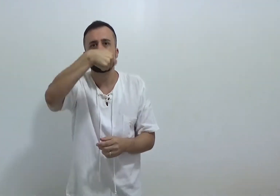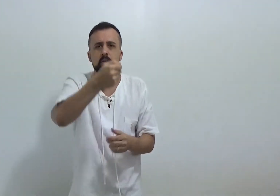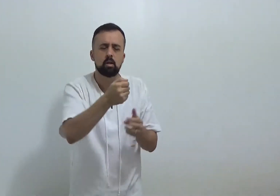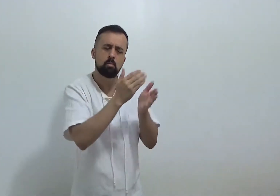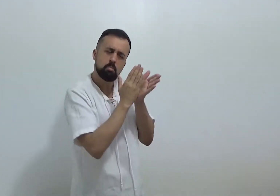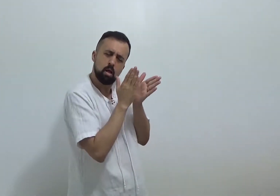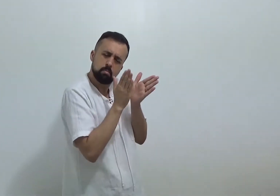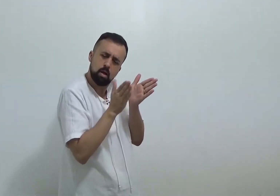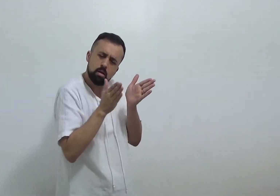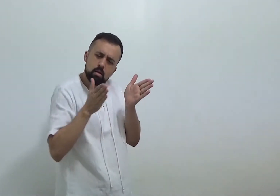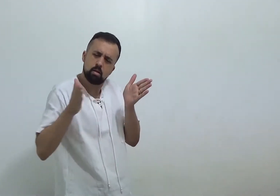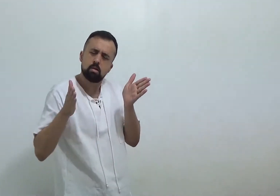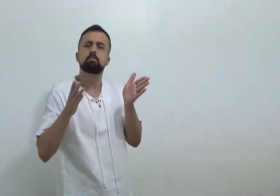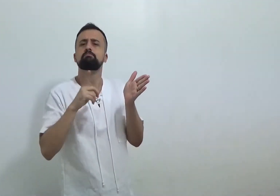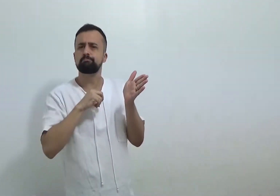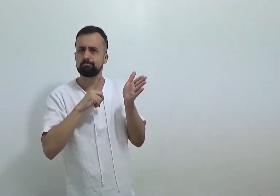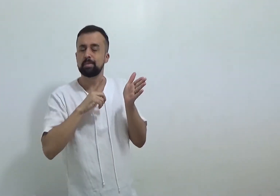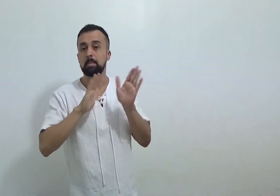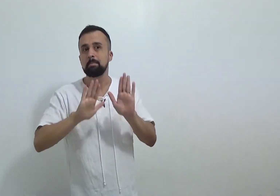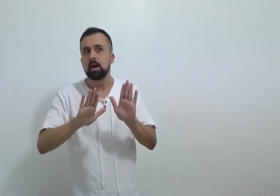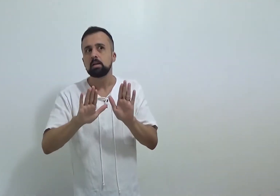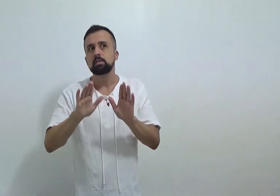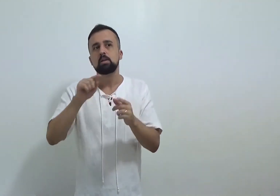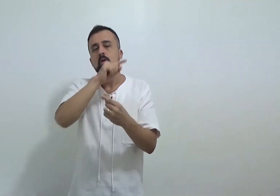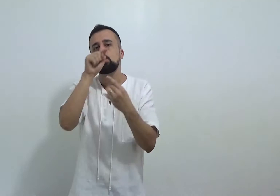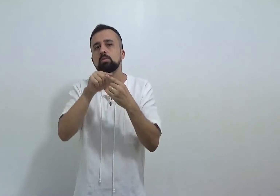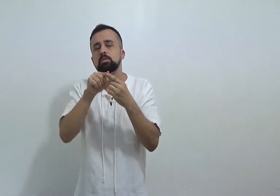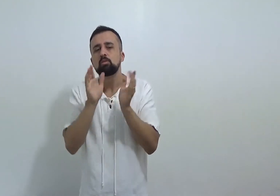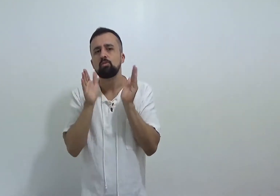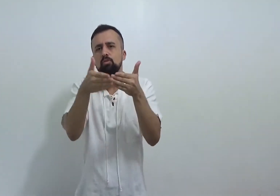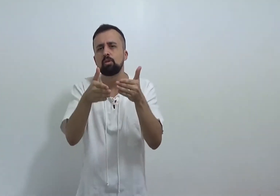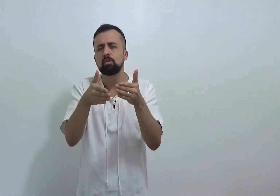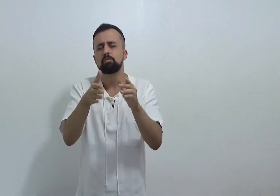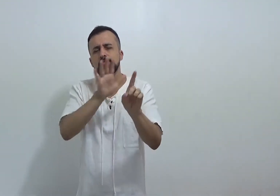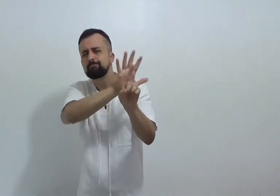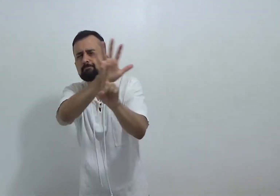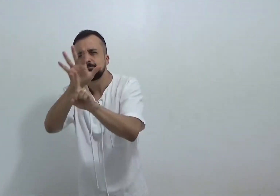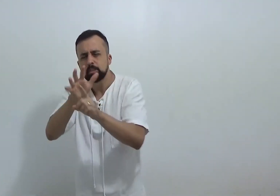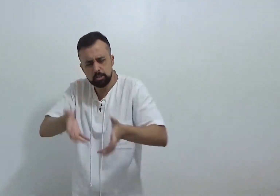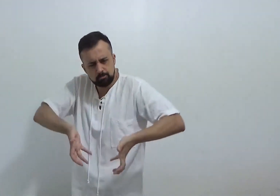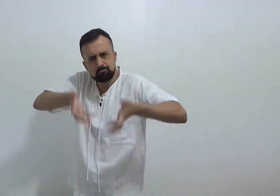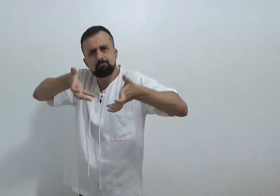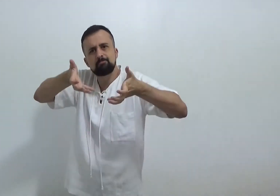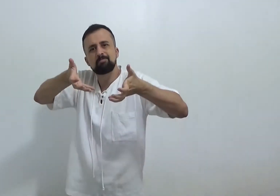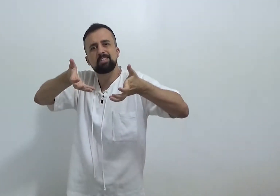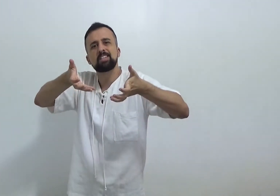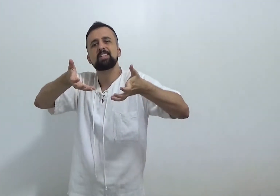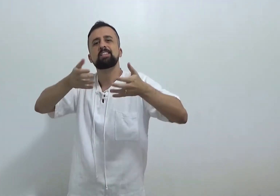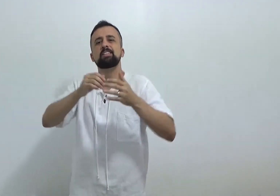Então, há todo um processo, mas o objetivo do fórum foi instigar